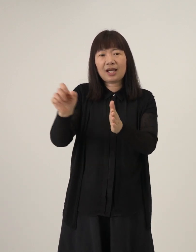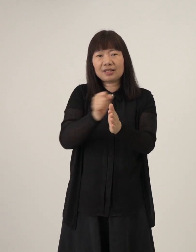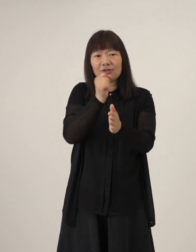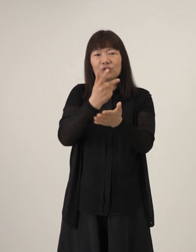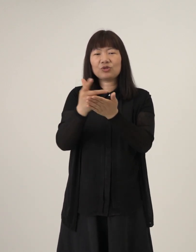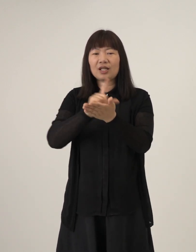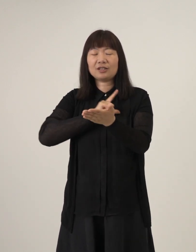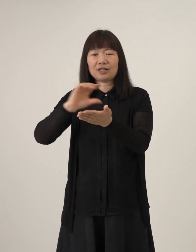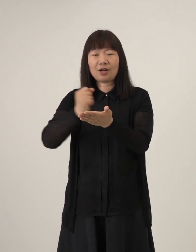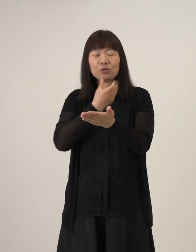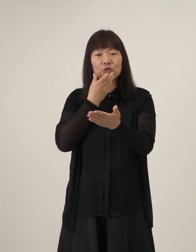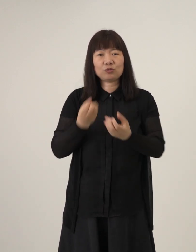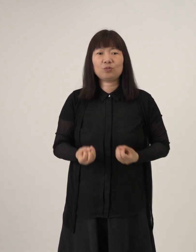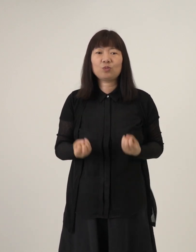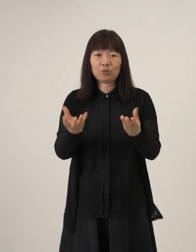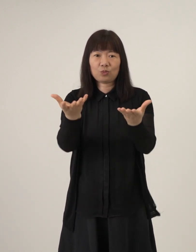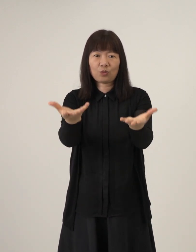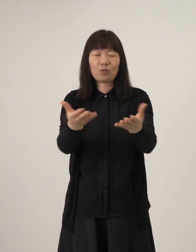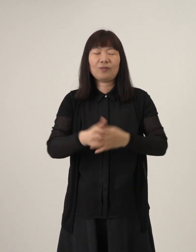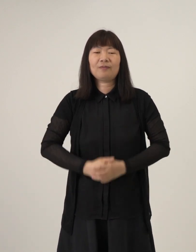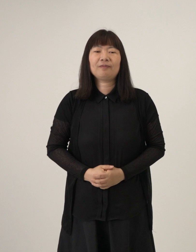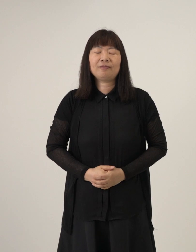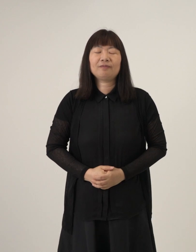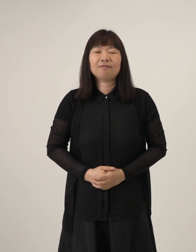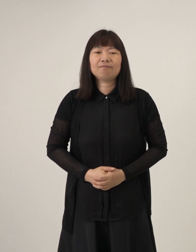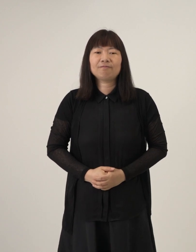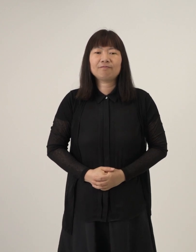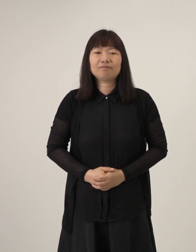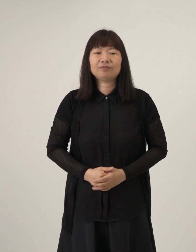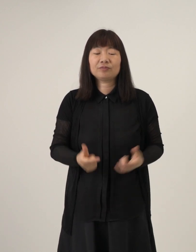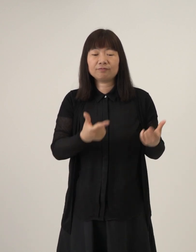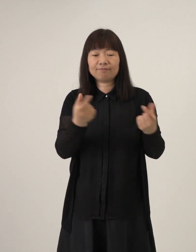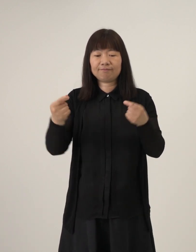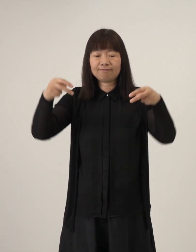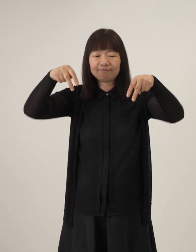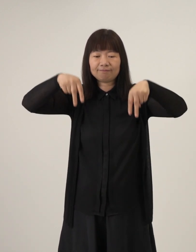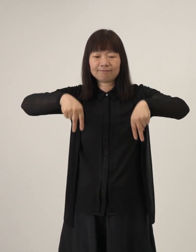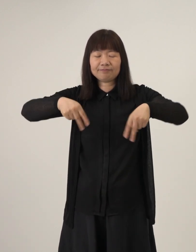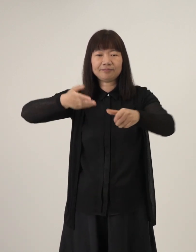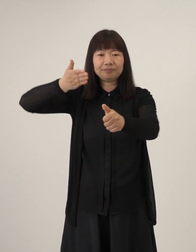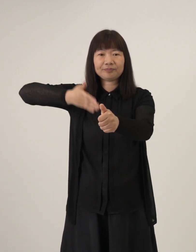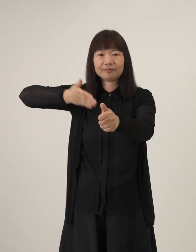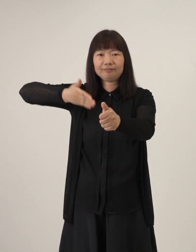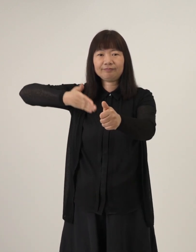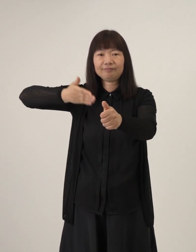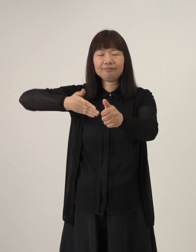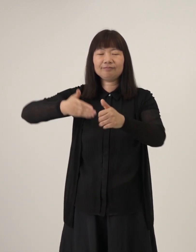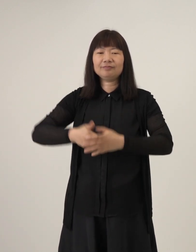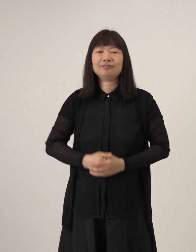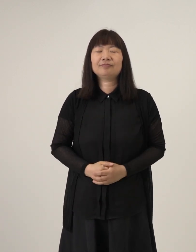이름으로 축원하고 축복합니다. 다 일어나십시다.